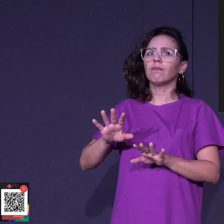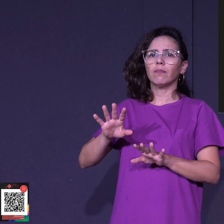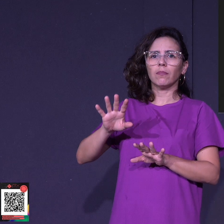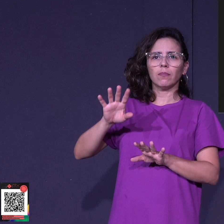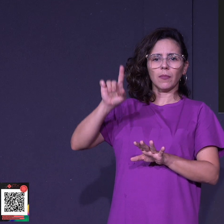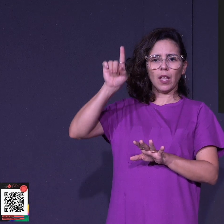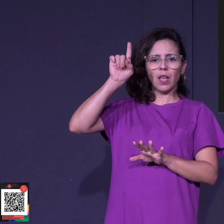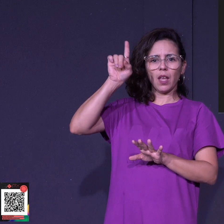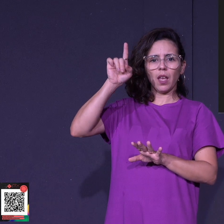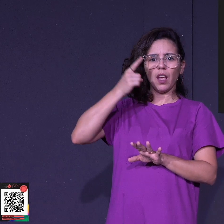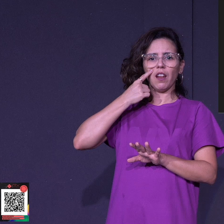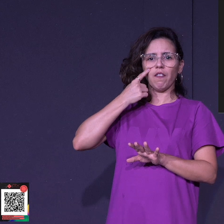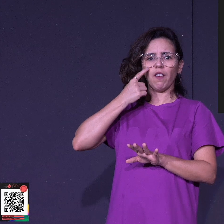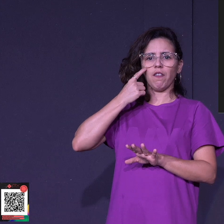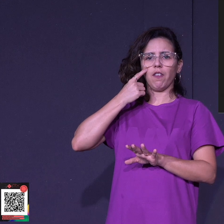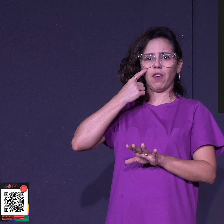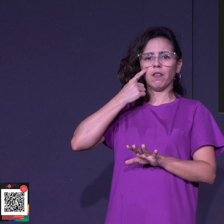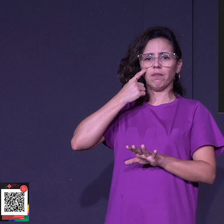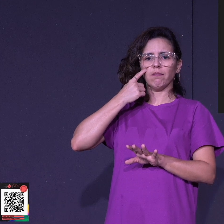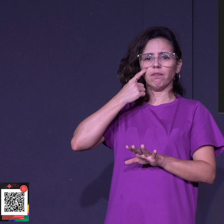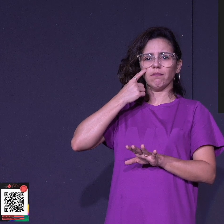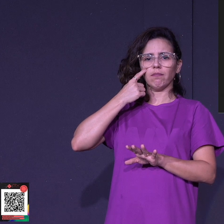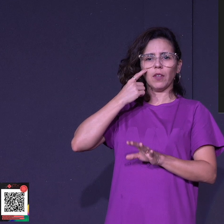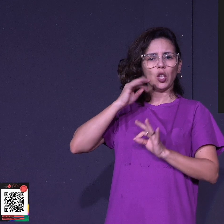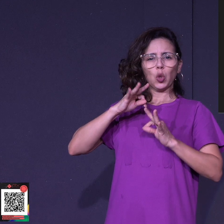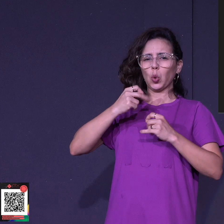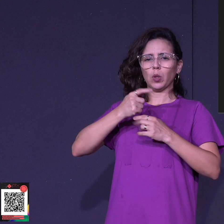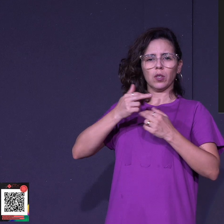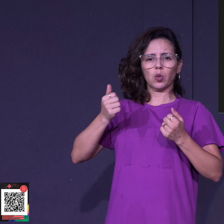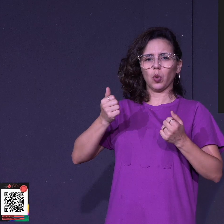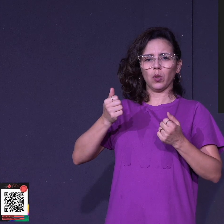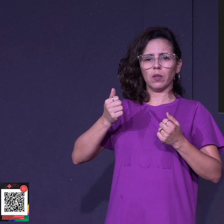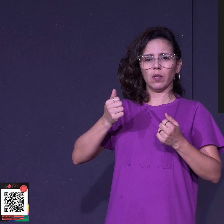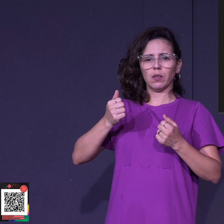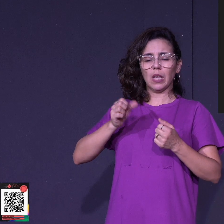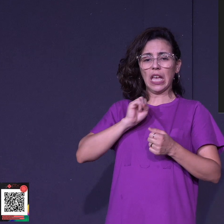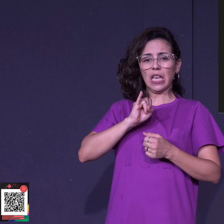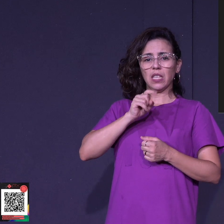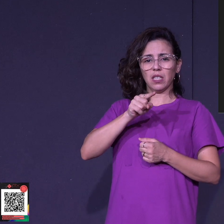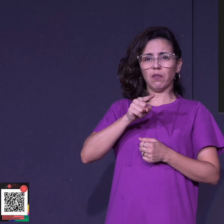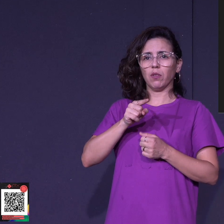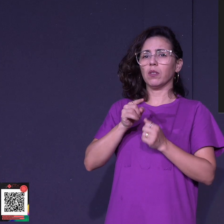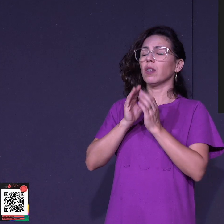secreto. E publicamente Ele vai te honrar.